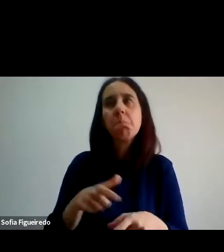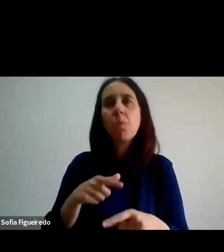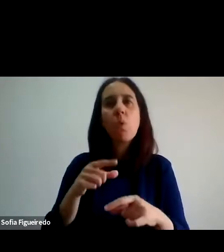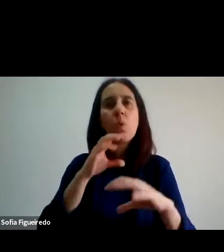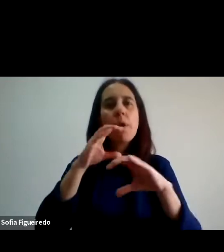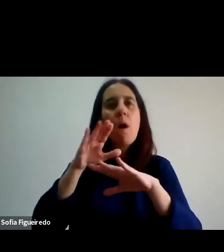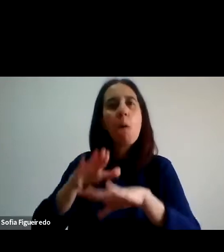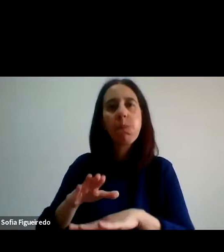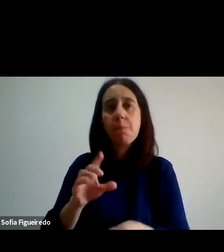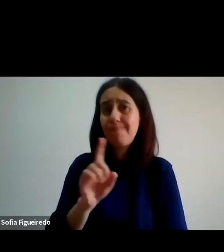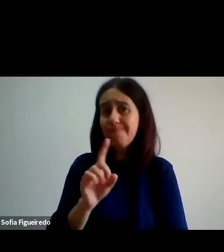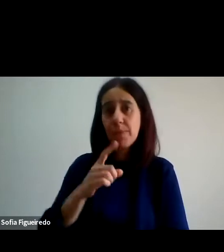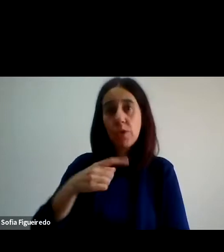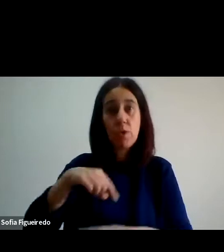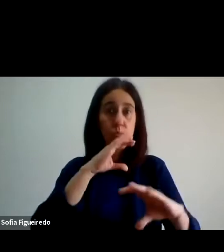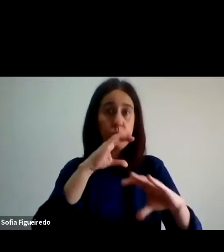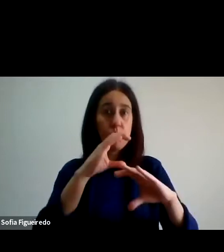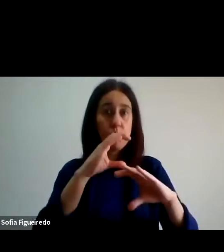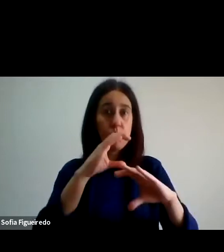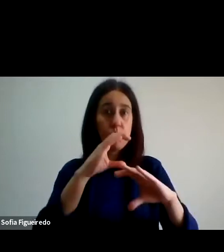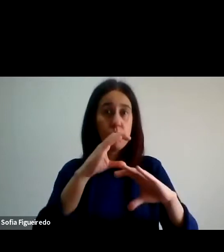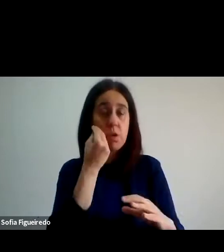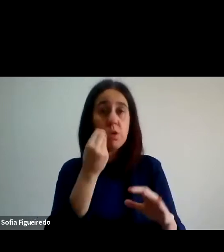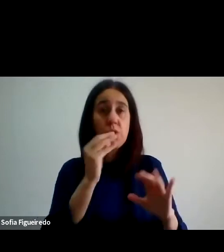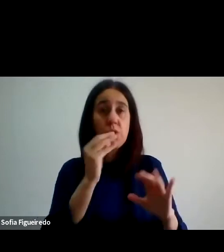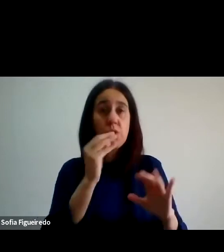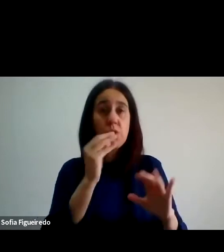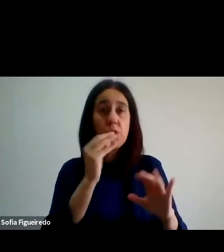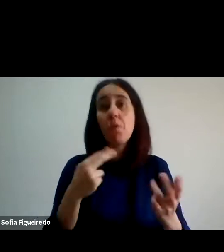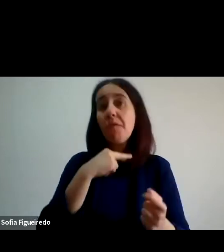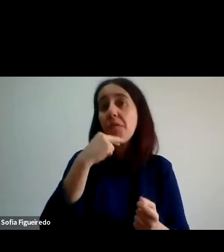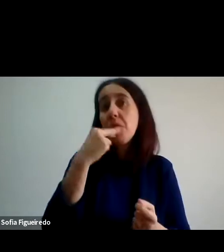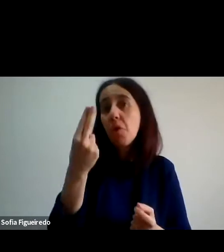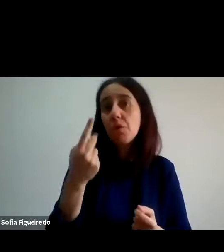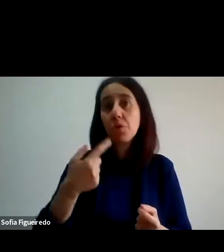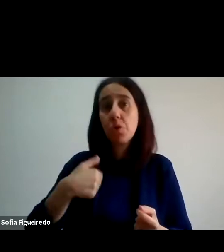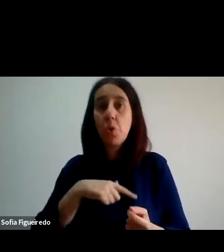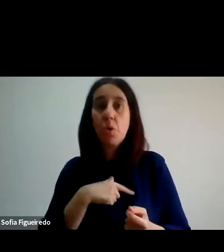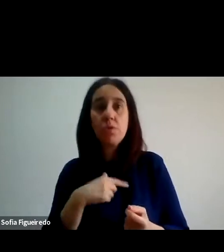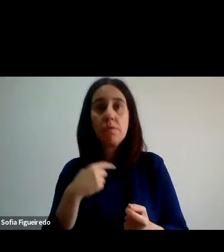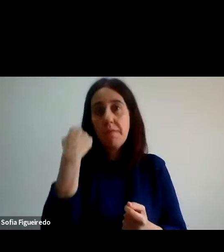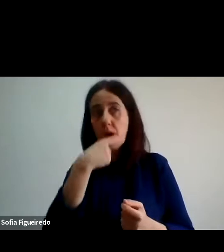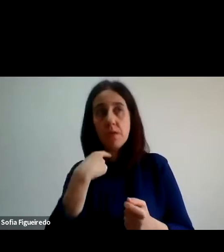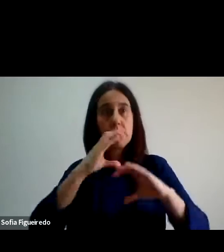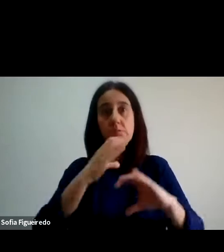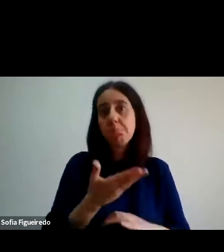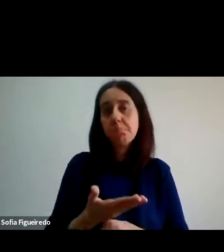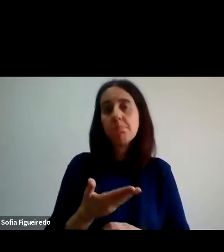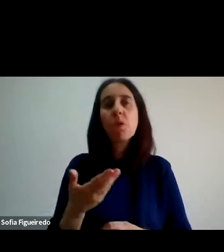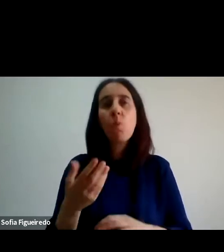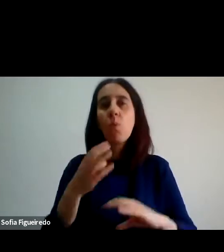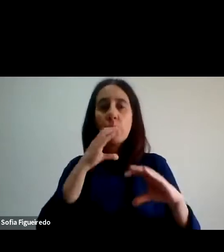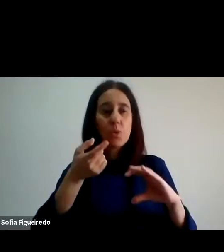Nós comunicamos com gestos, nós comunicamos com a voz, nós comunicamos com a nossa face, nós comunicamos quando não